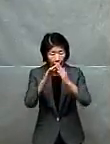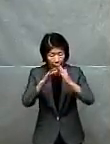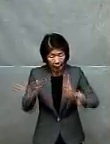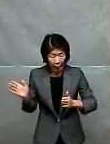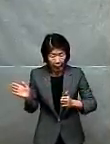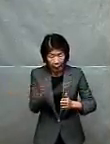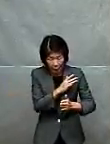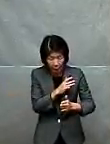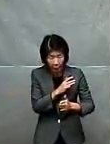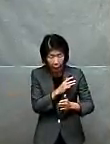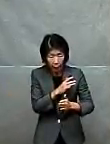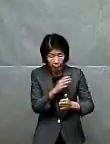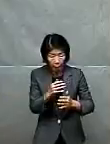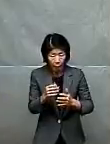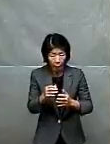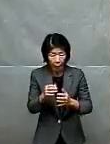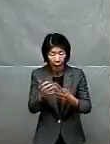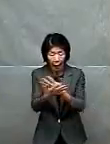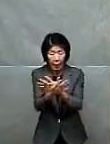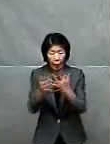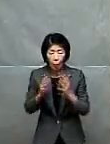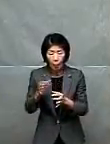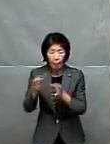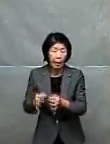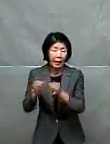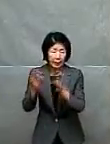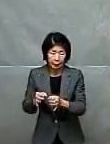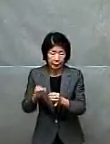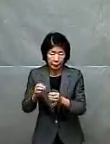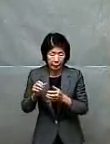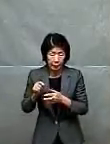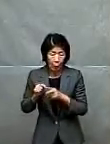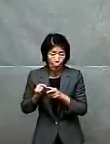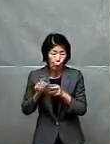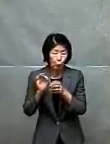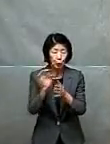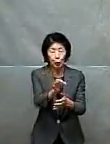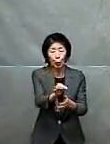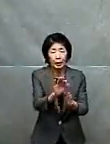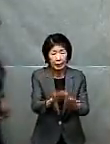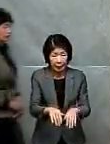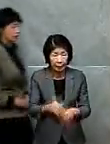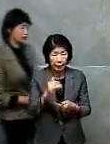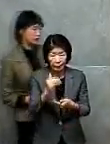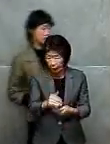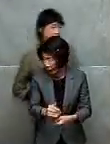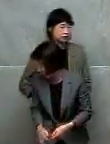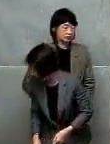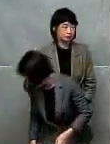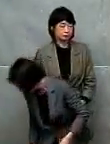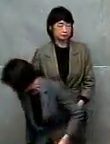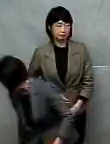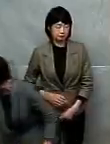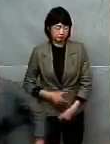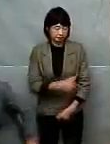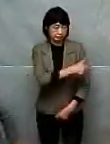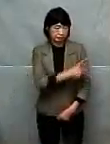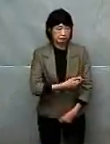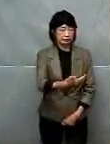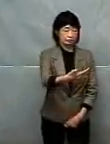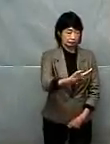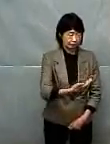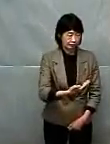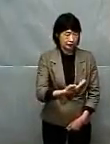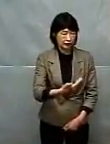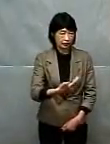払振り込んだということです。 そのまあ知事の後援会の方が振り込んだというのはその会